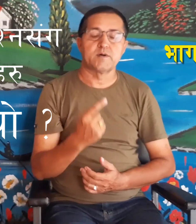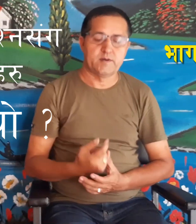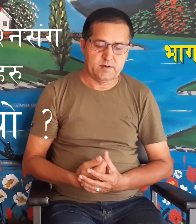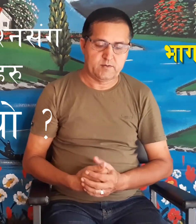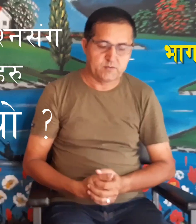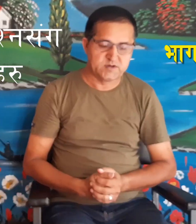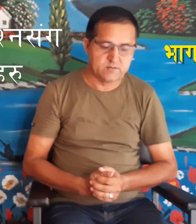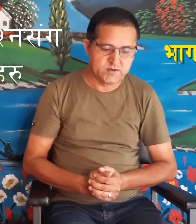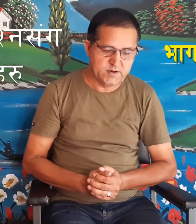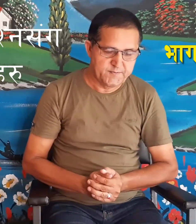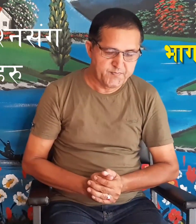कसले भनौँ क्वेसन हुन्छ।